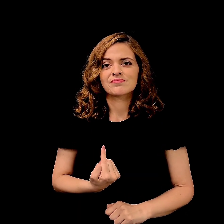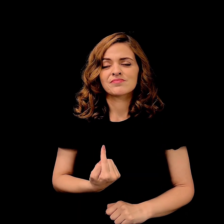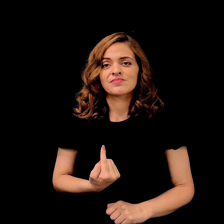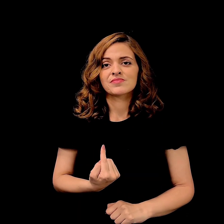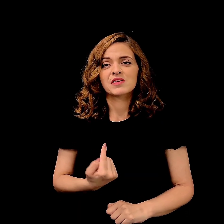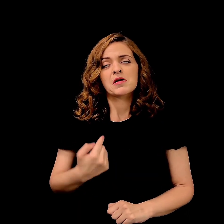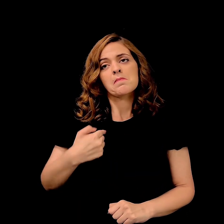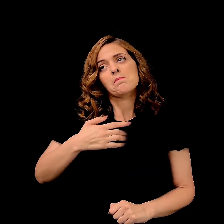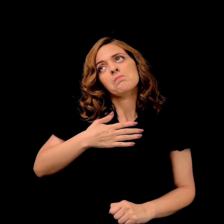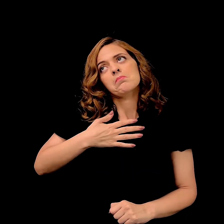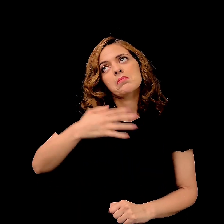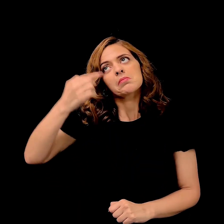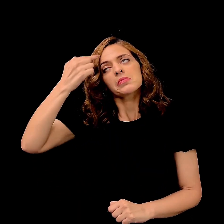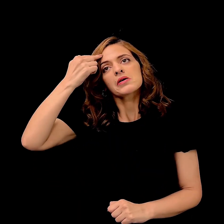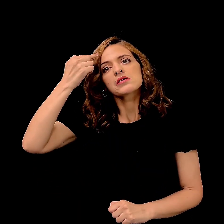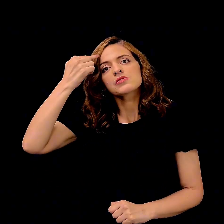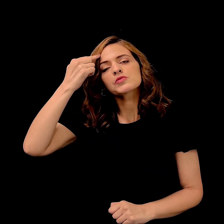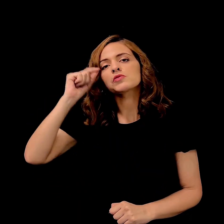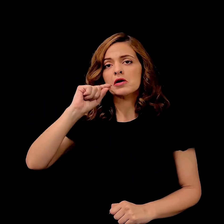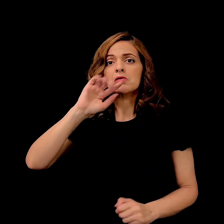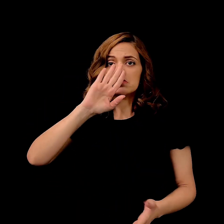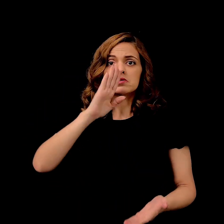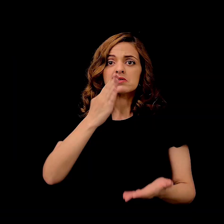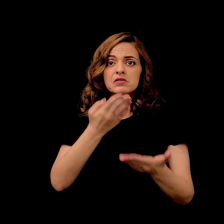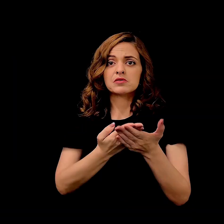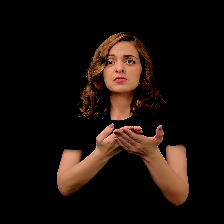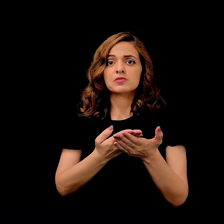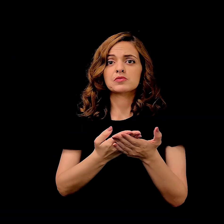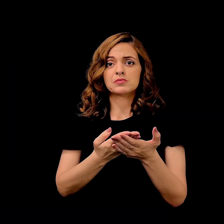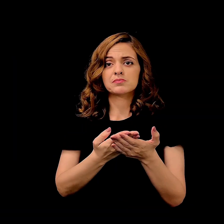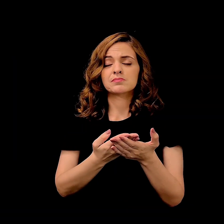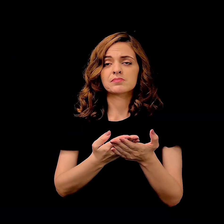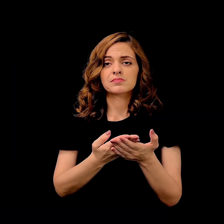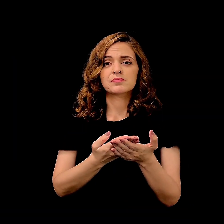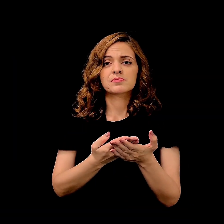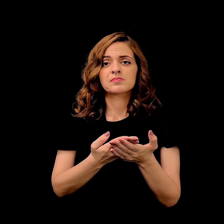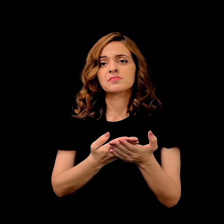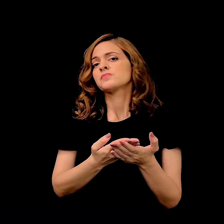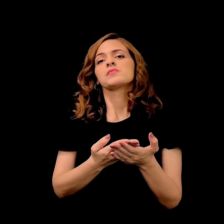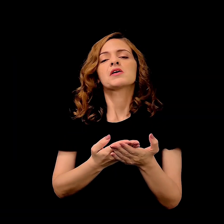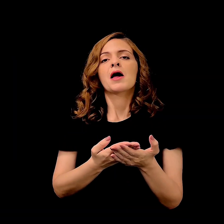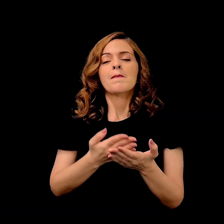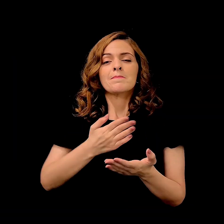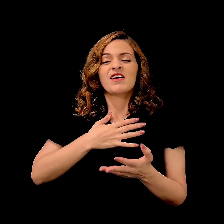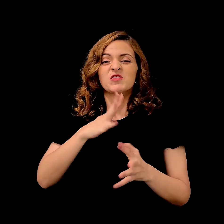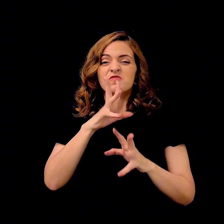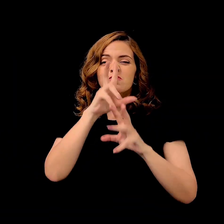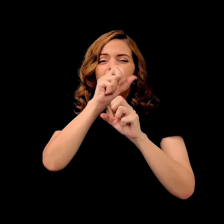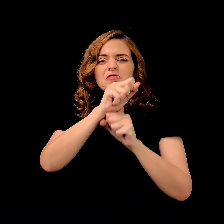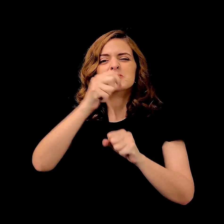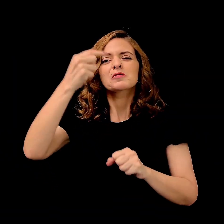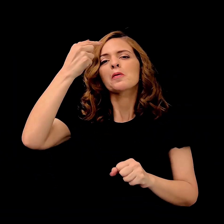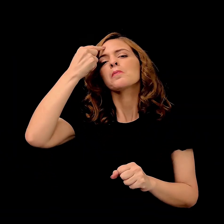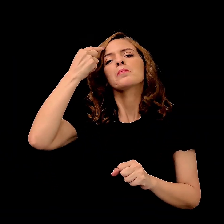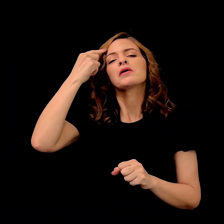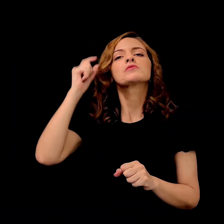Eu penso, eu creio, com todas as minhas forças, que